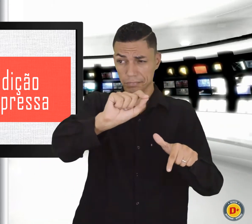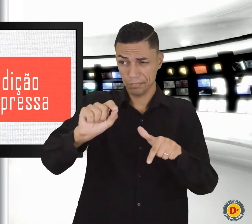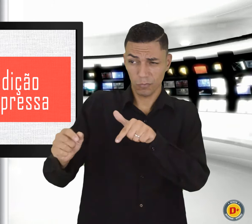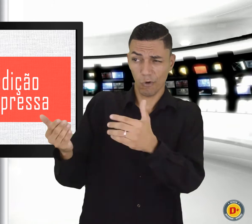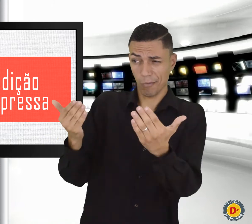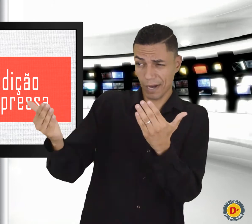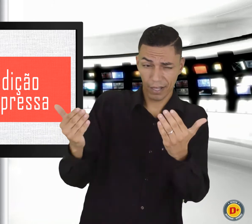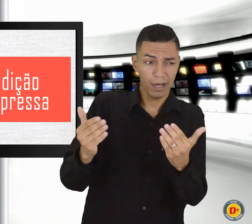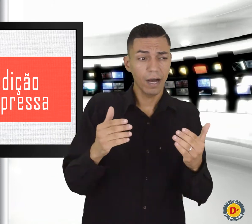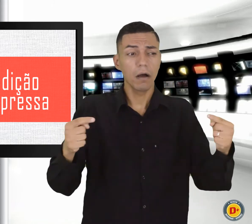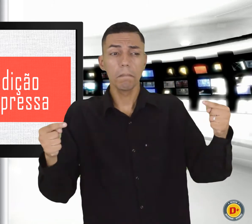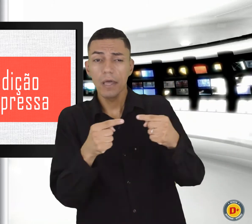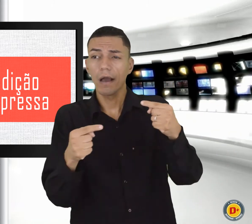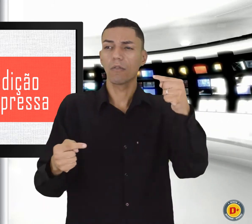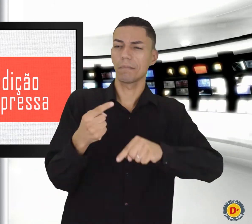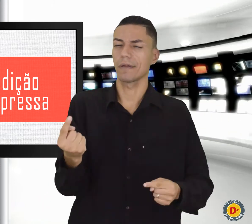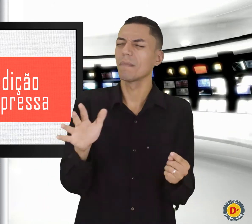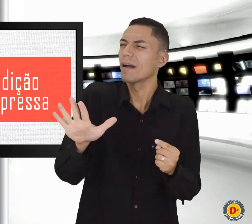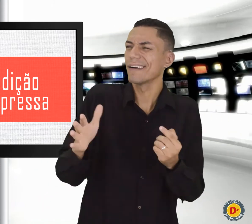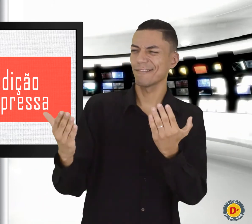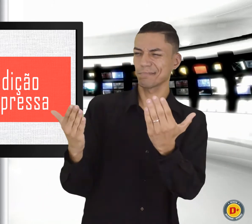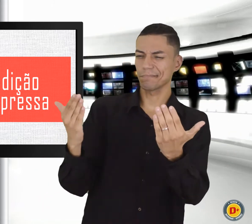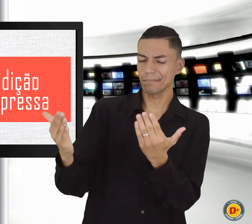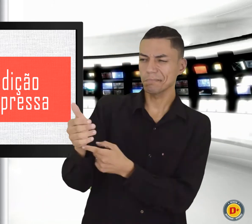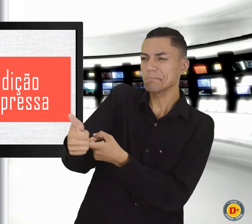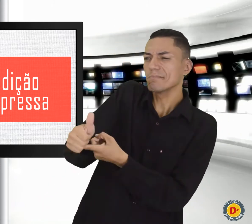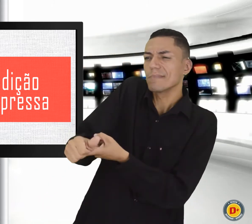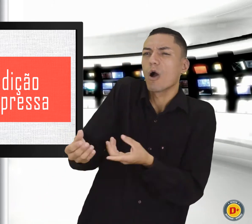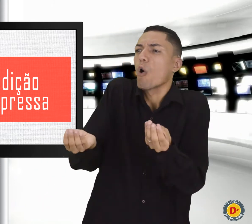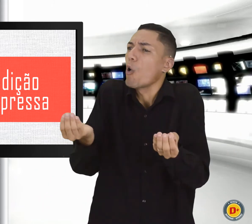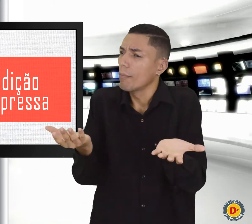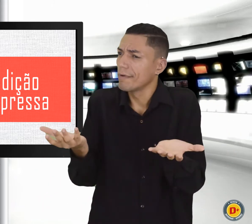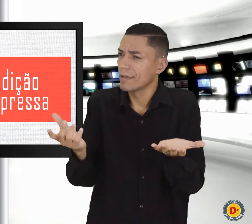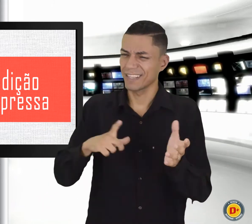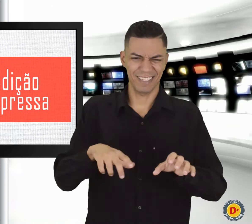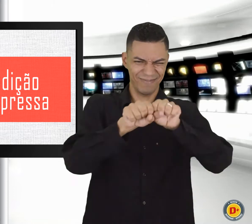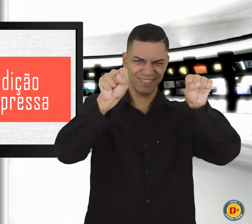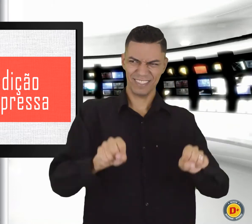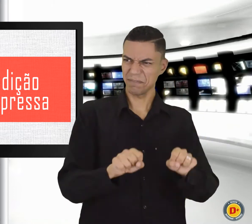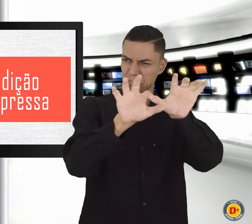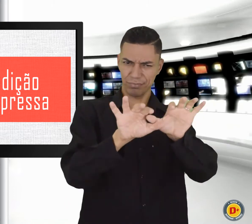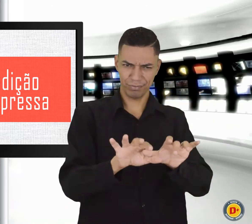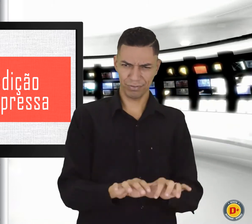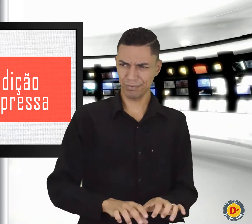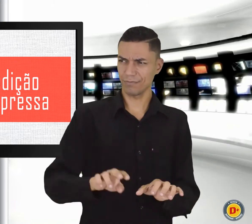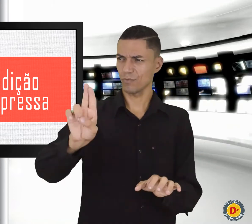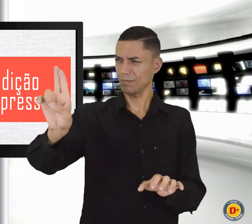Seria mediante um cadastro de profissional? A metodologia analisa